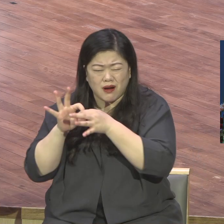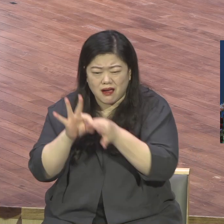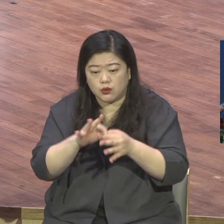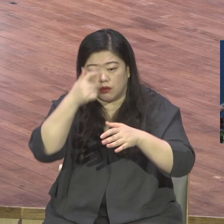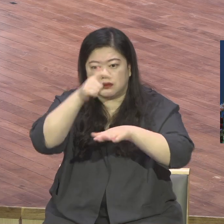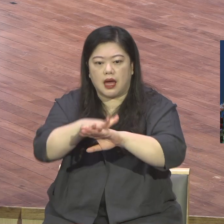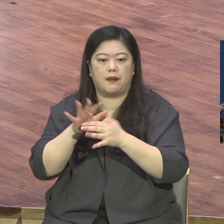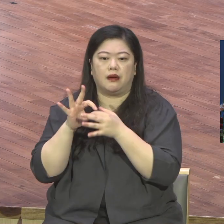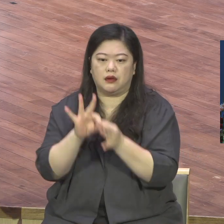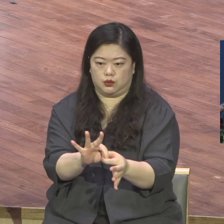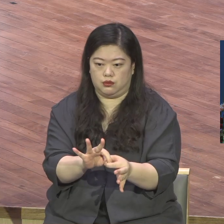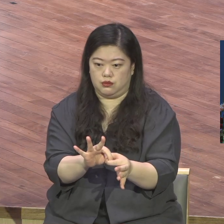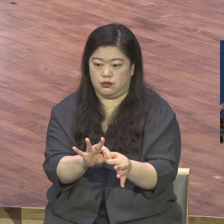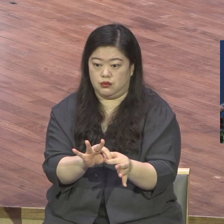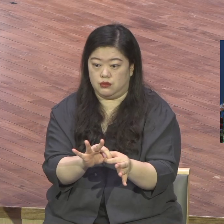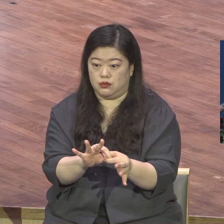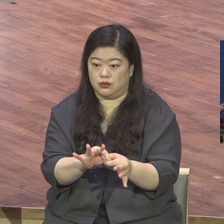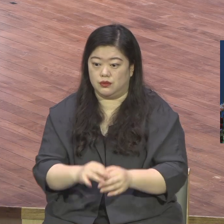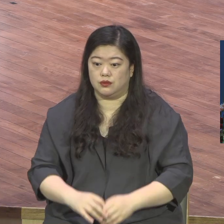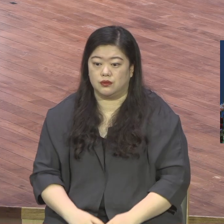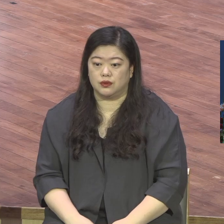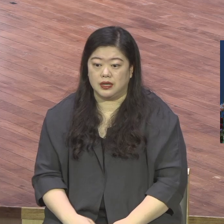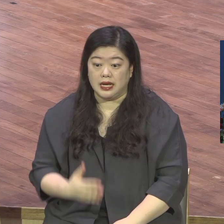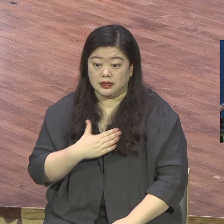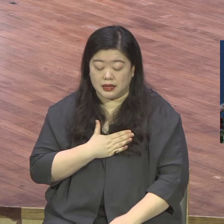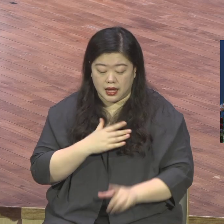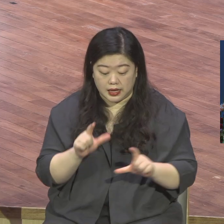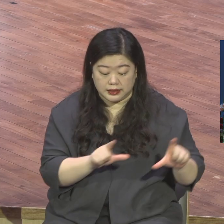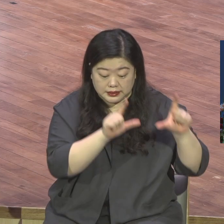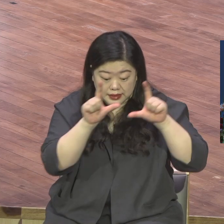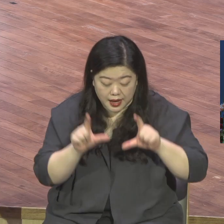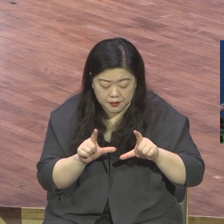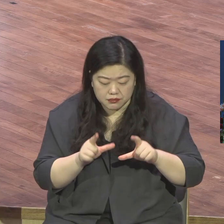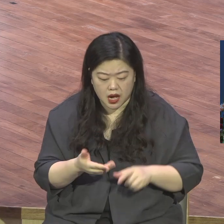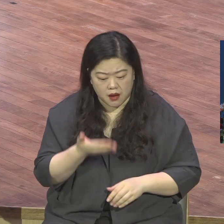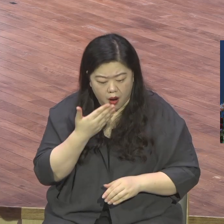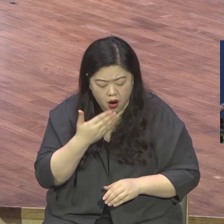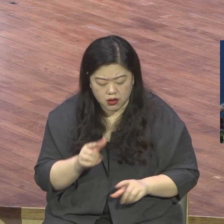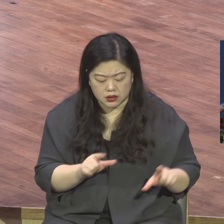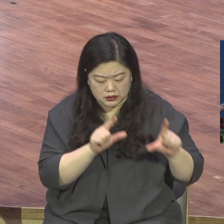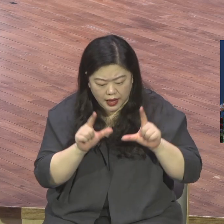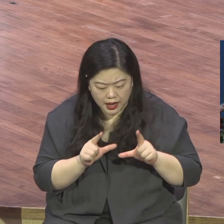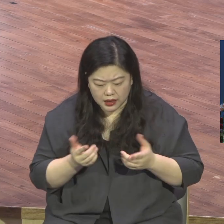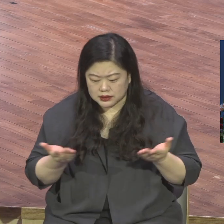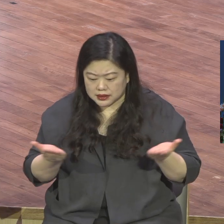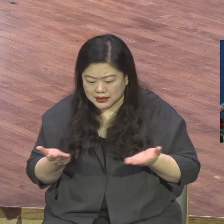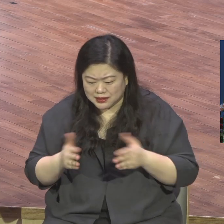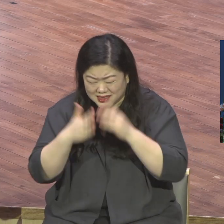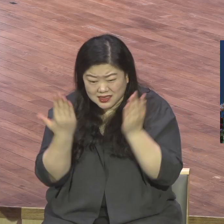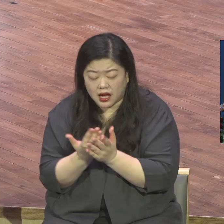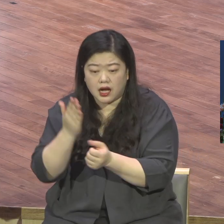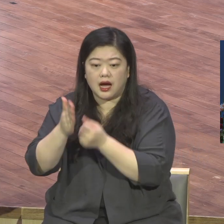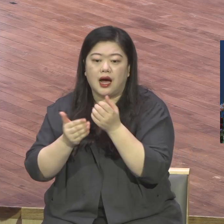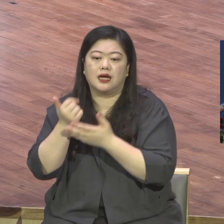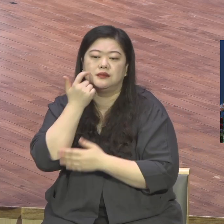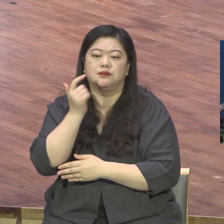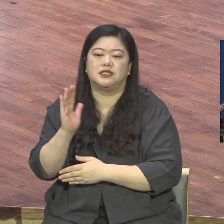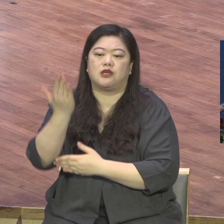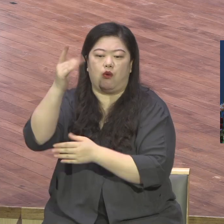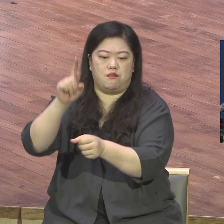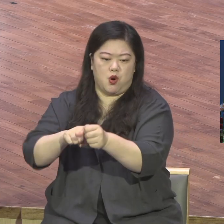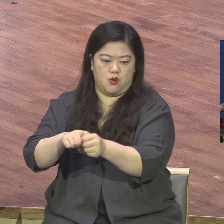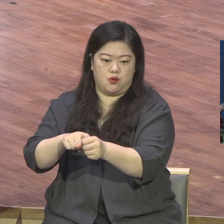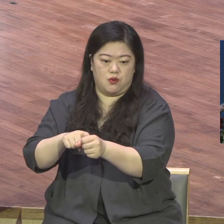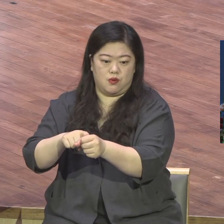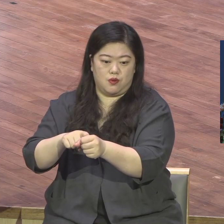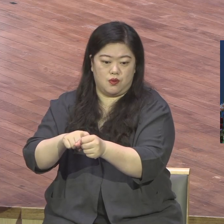자체가, 전부 삶 자체가 하나님의 나라를 위하여, 영혼 구원을 위하여, 하나님의 영광을 위하여서, 하나님 사랑, 이웃 사랑,